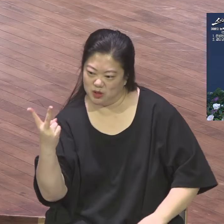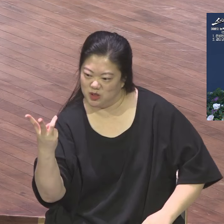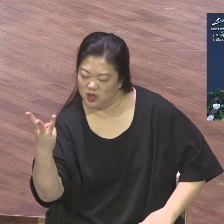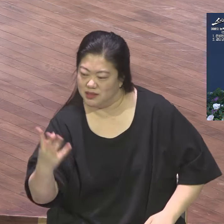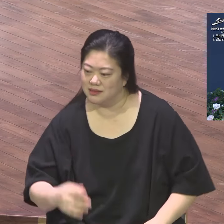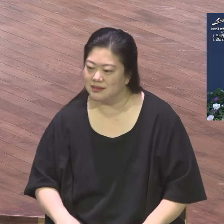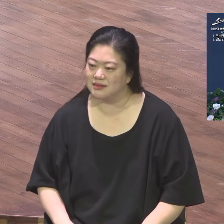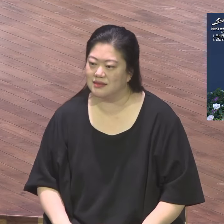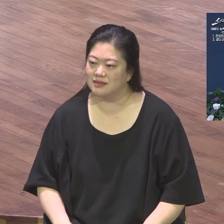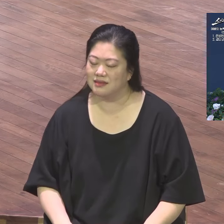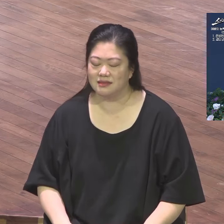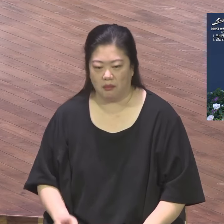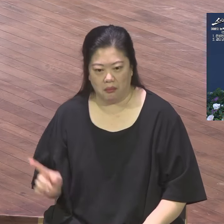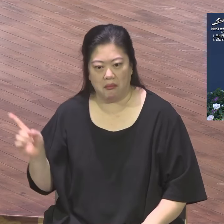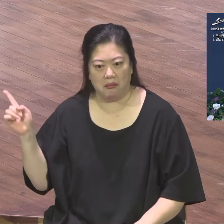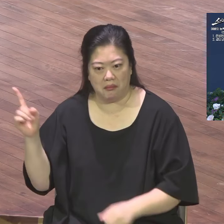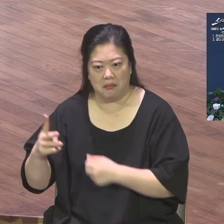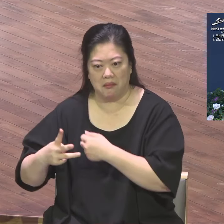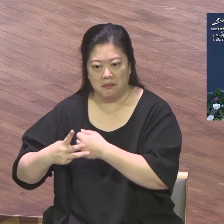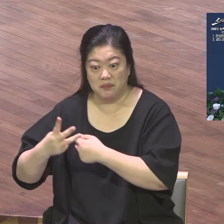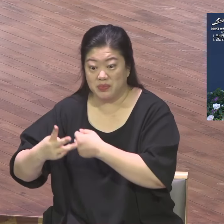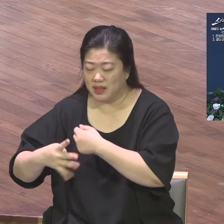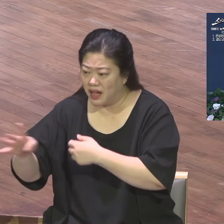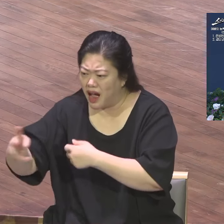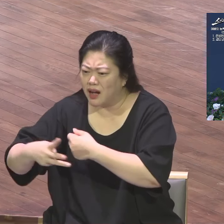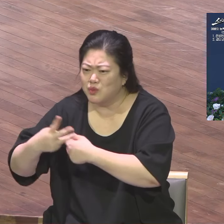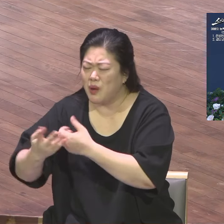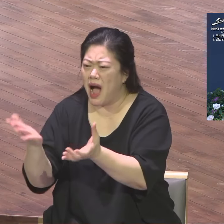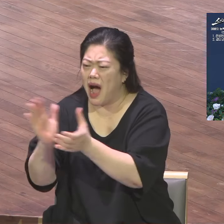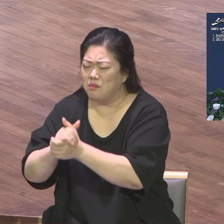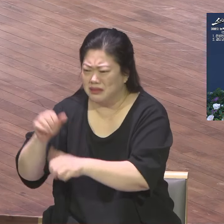그렇죠. 초등부가 앞으로 그 심야기도에 나와야 되겠네. 아멘을.